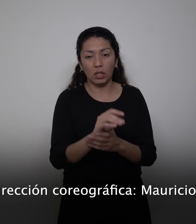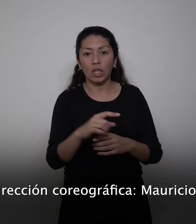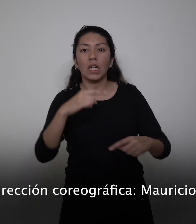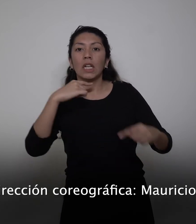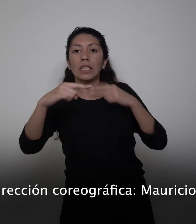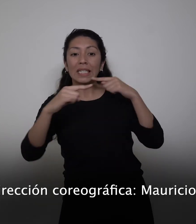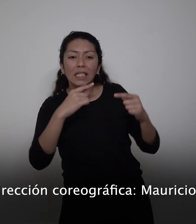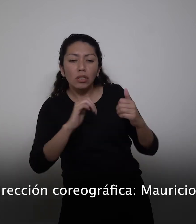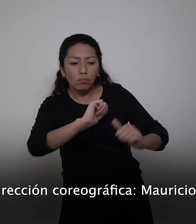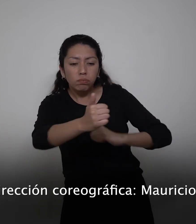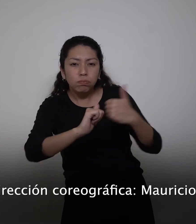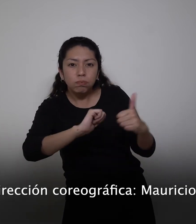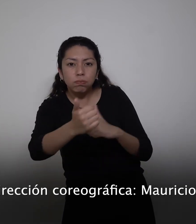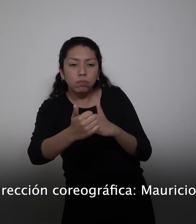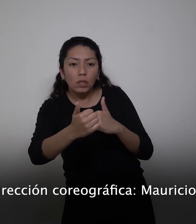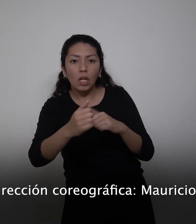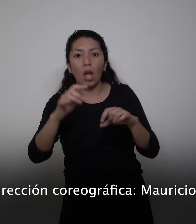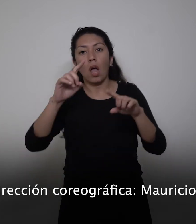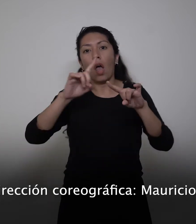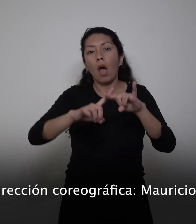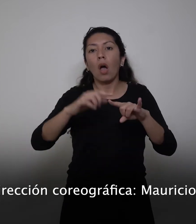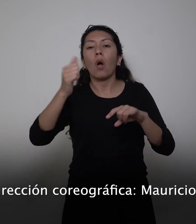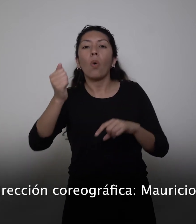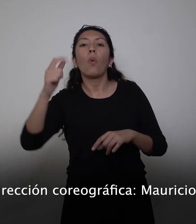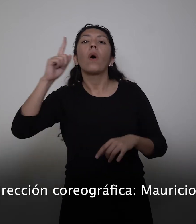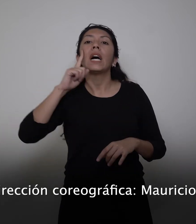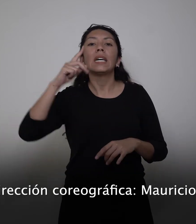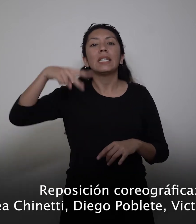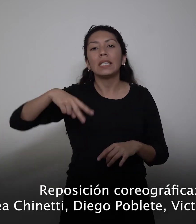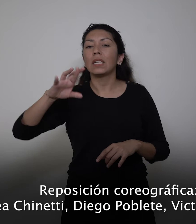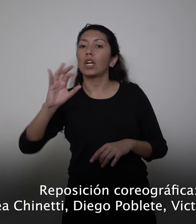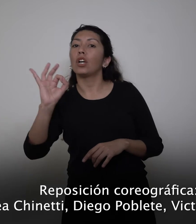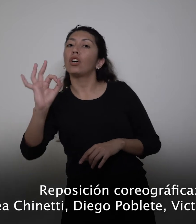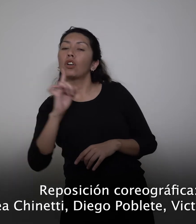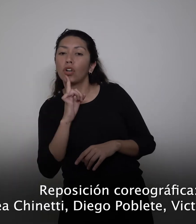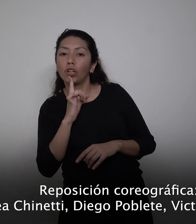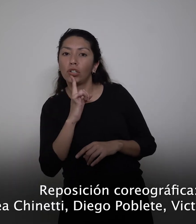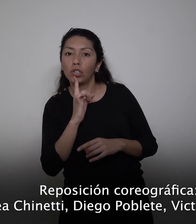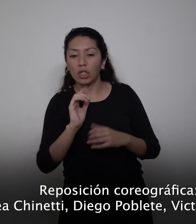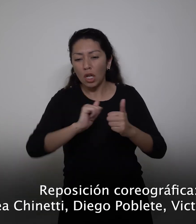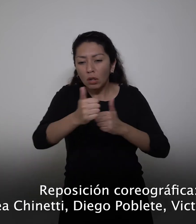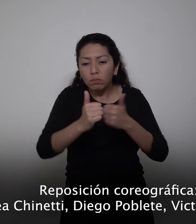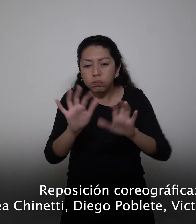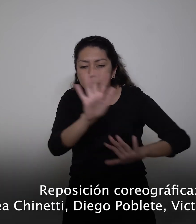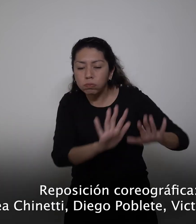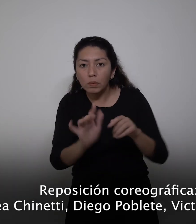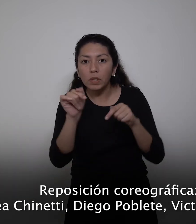coreográfica Mauricio wine Road reposición coreográfica Andrea